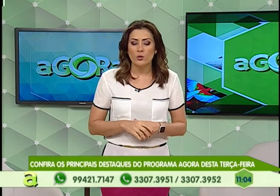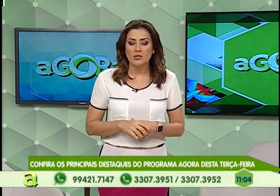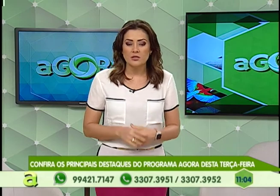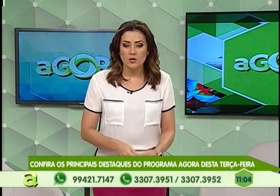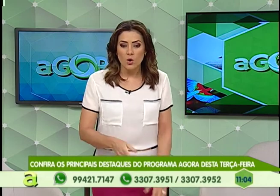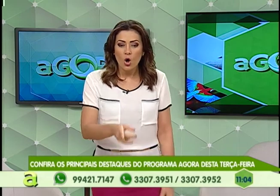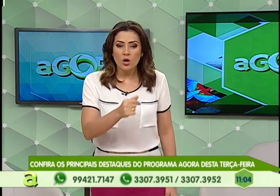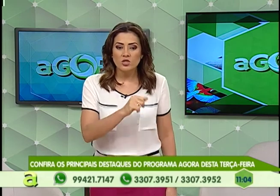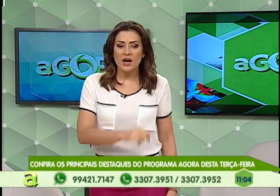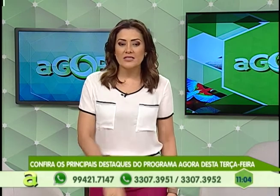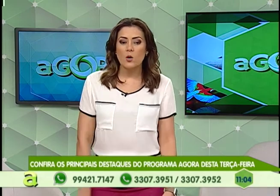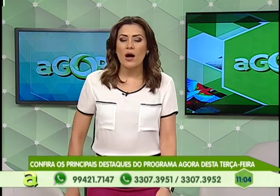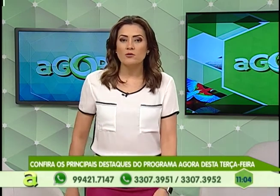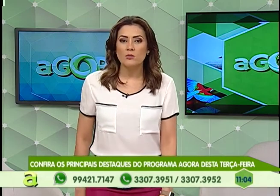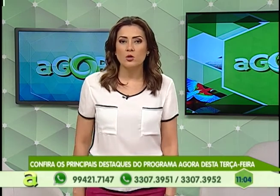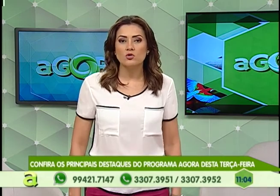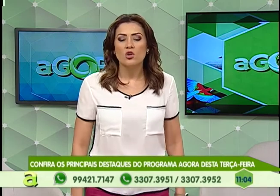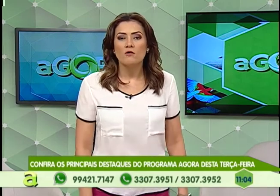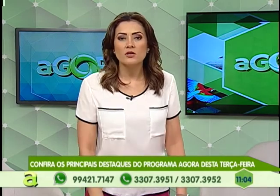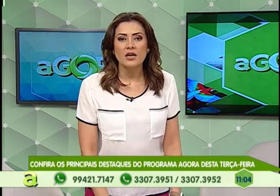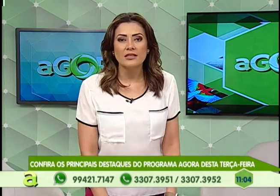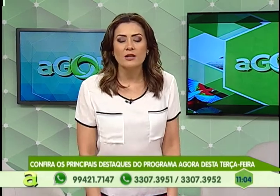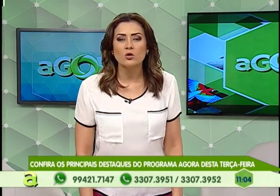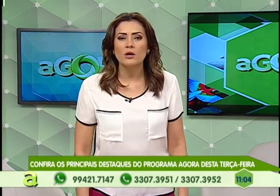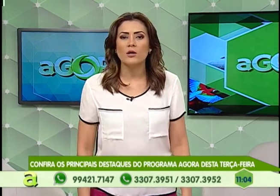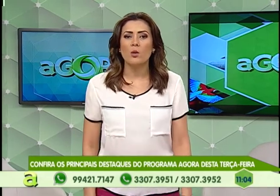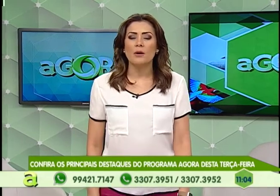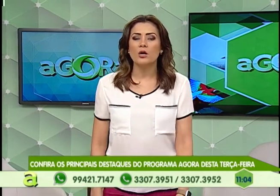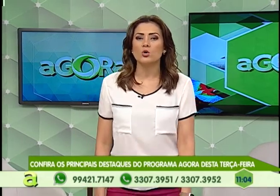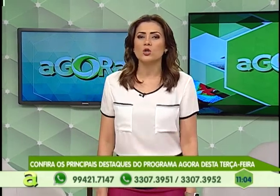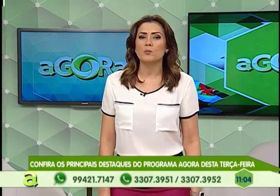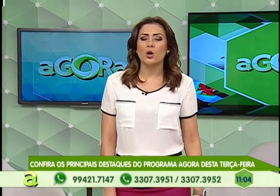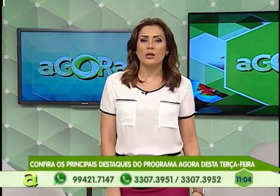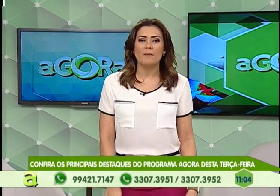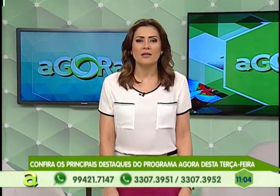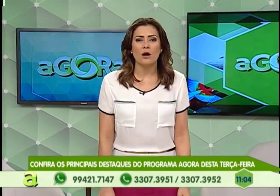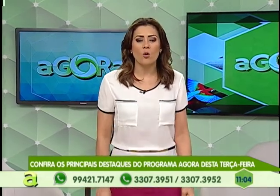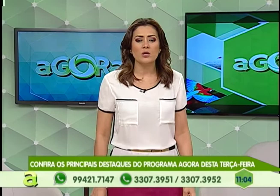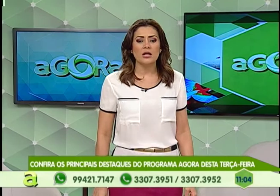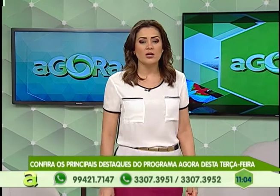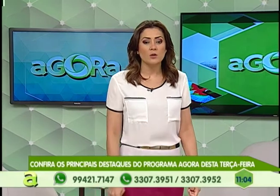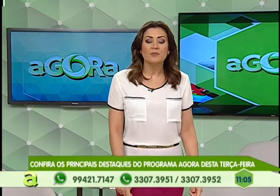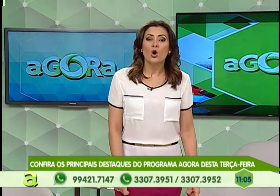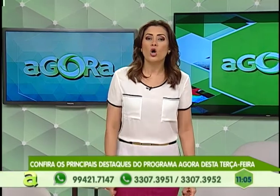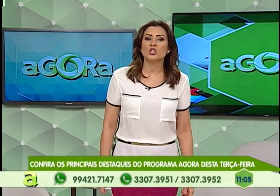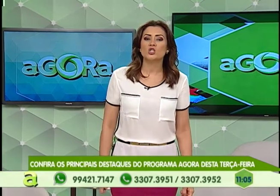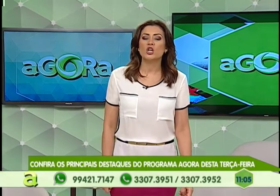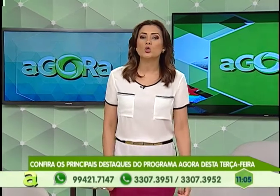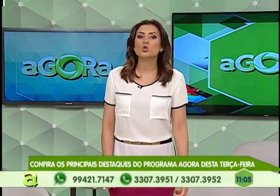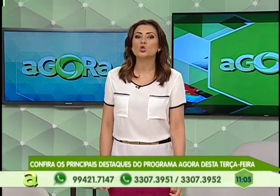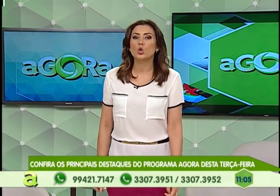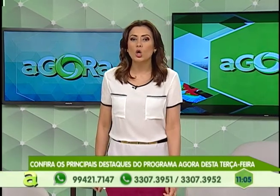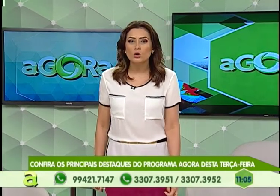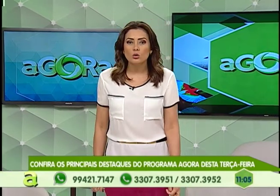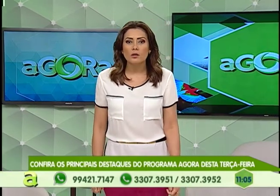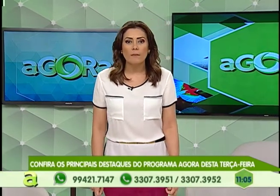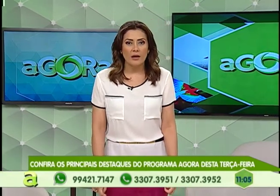aconteceu. 11 horas e 4 minutos, você que está aí do outro lado acompanhando o nosso programa da comunidade. Hoje é dia do surdo também.